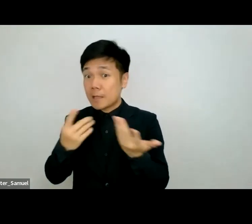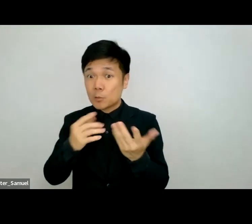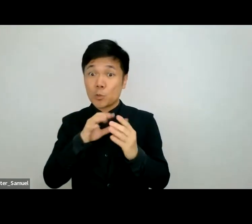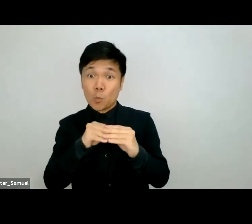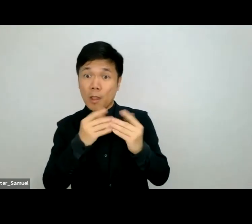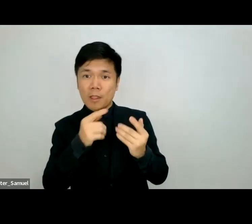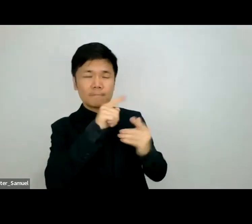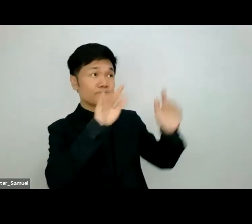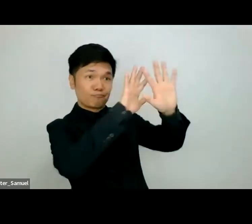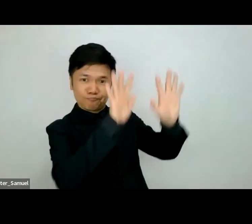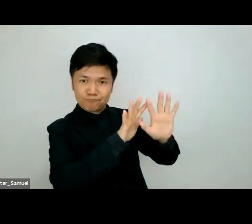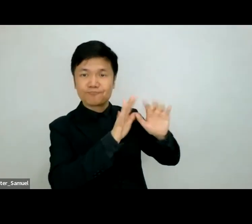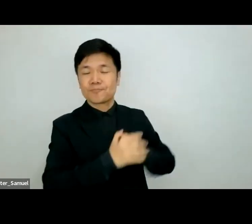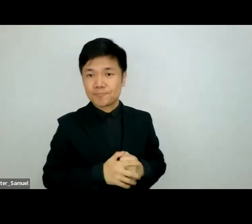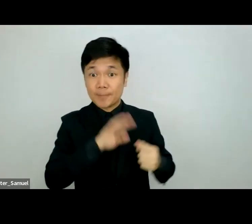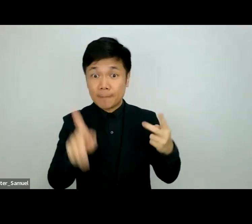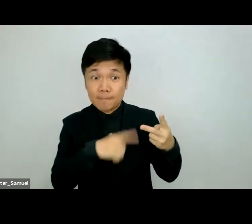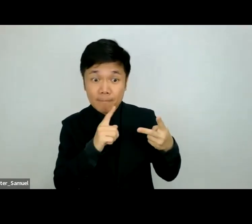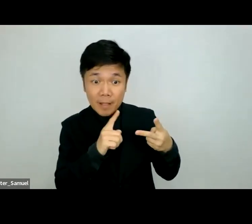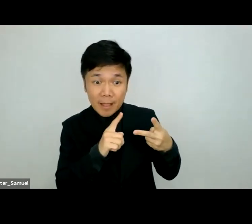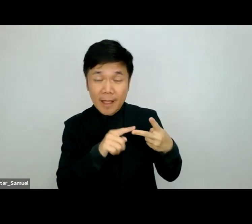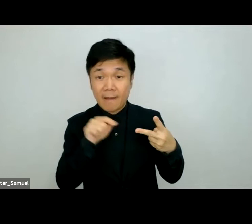climatique, l'importance